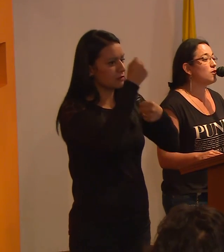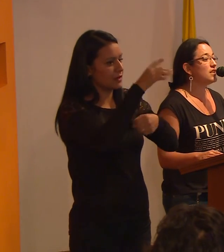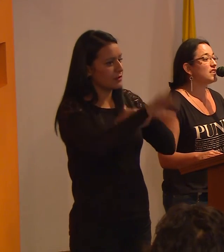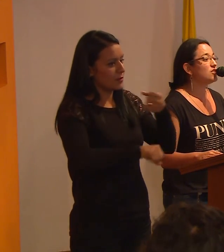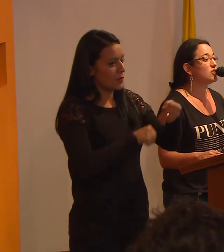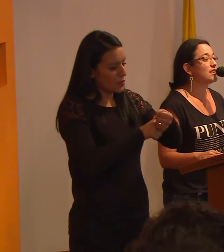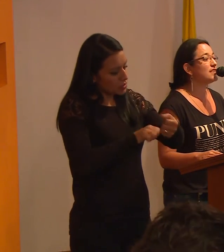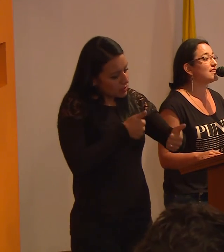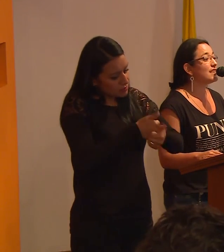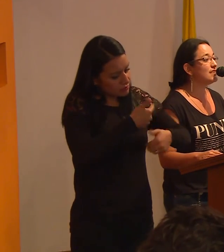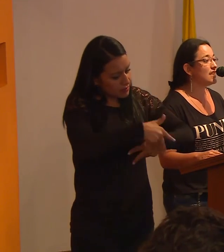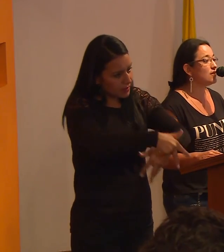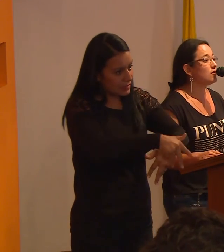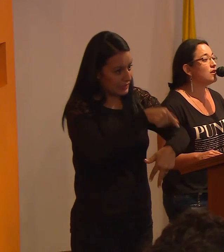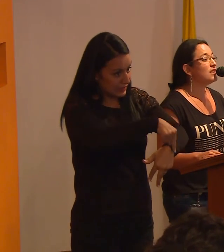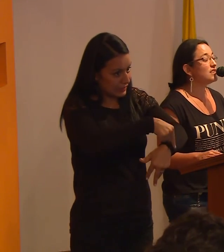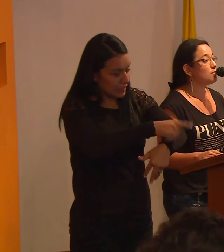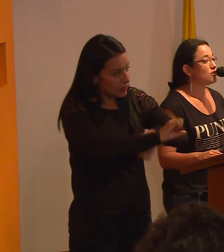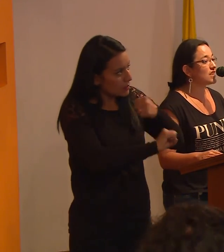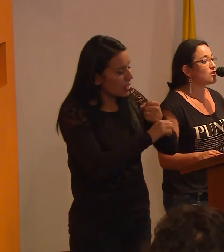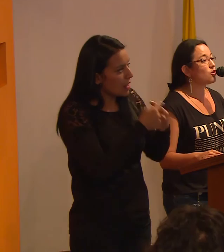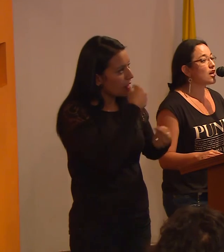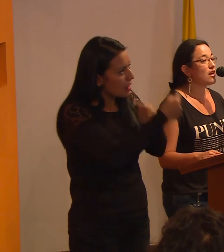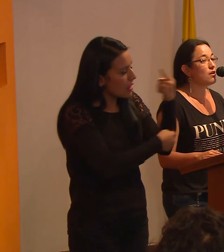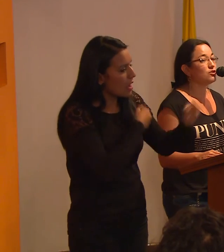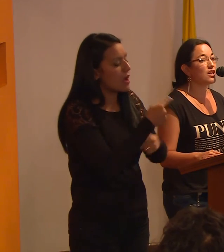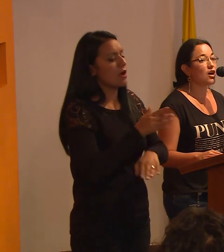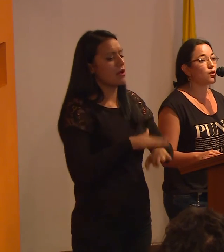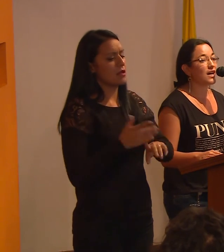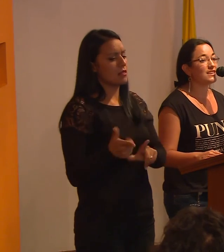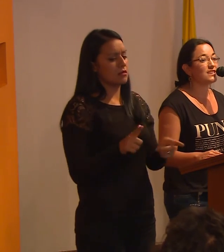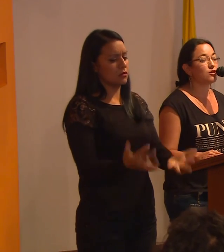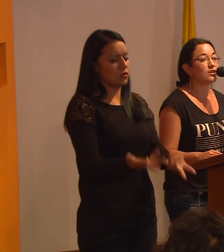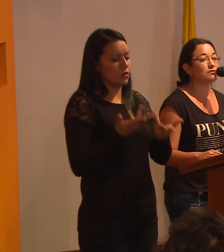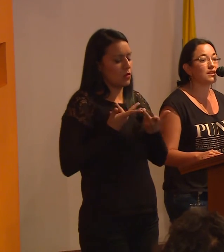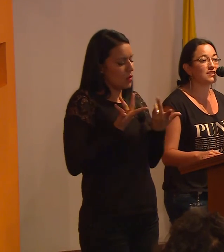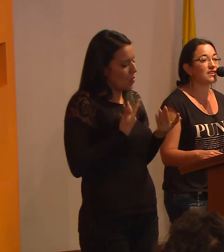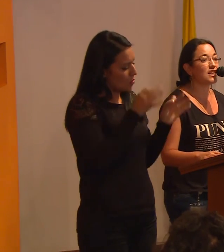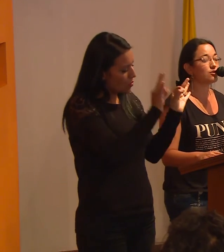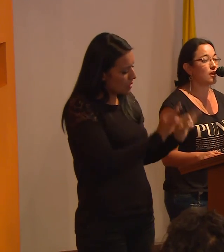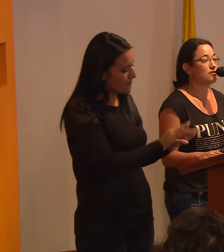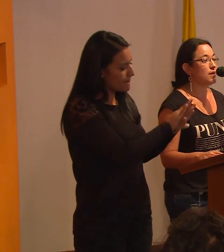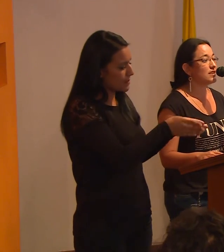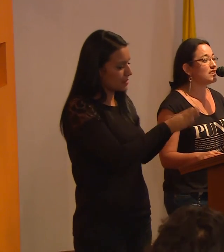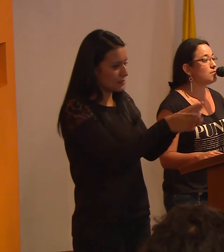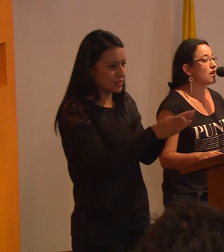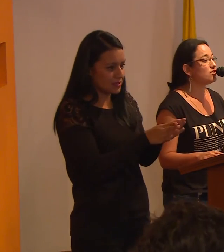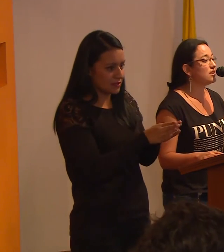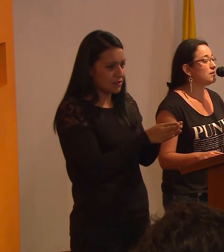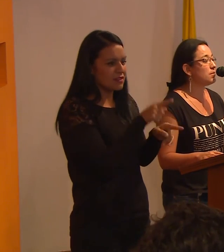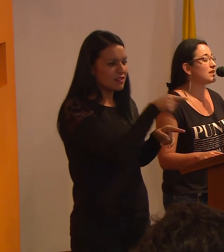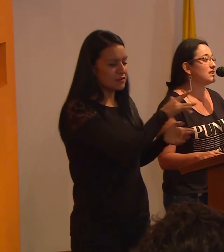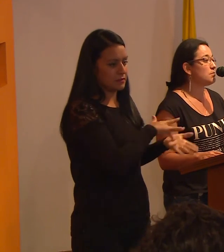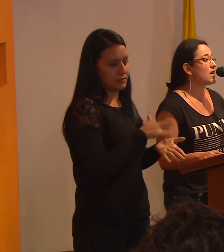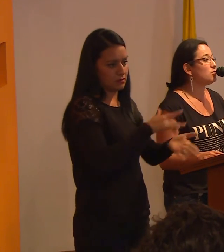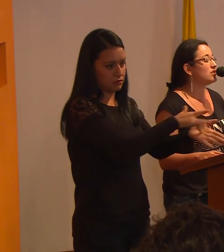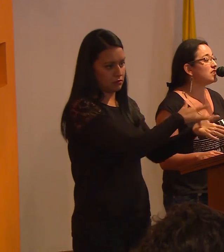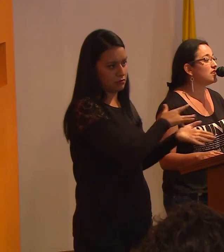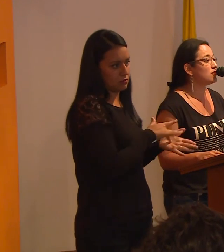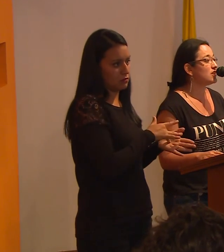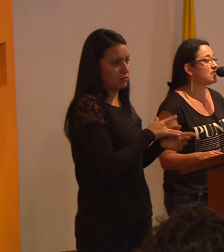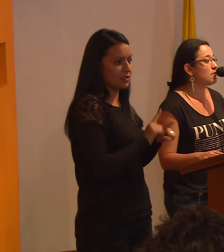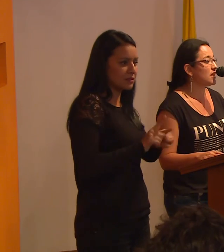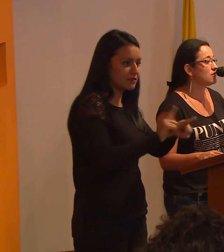de la movilización, y en ese sentido se proyectó que íbamos a organizar unas mesas en las cuales